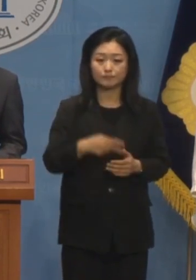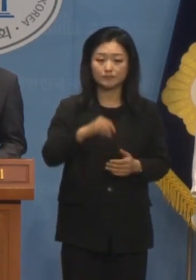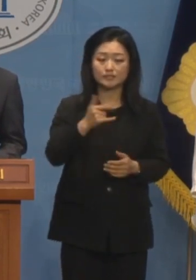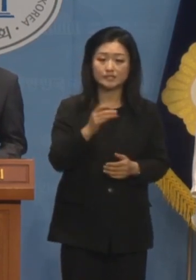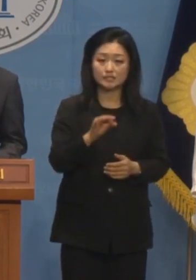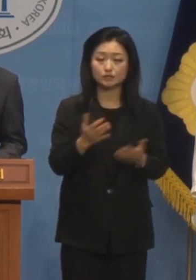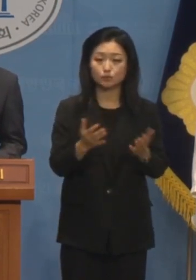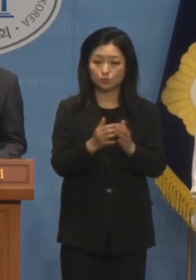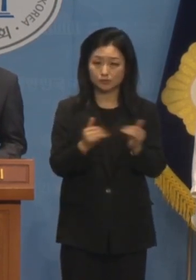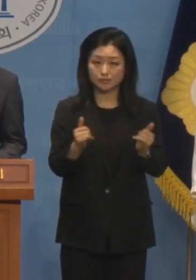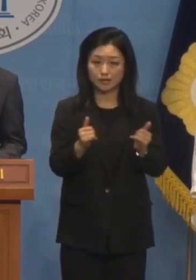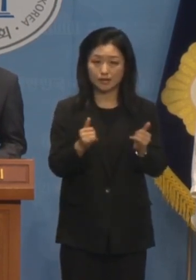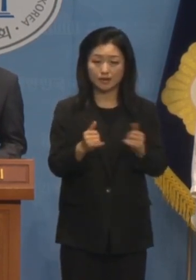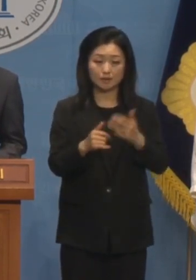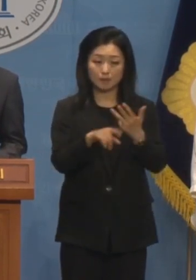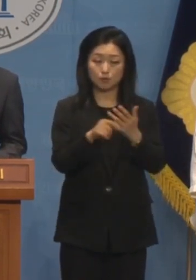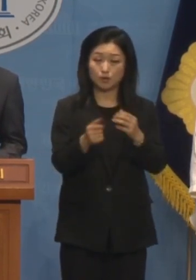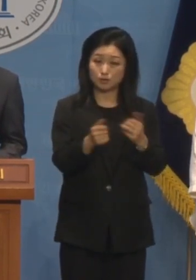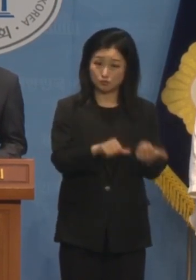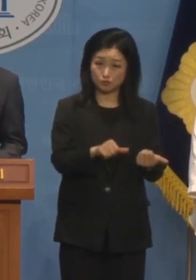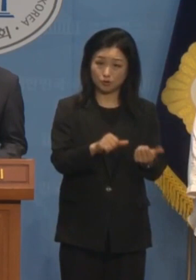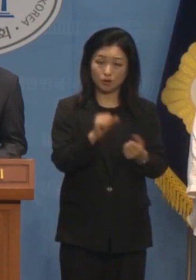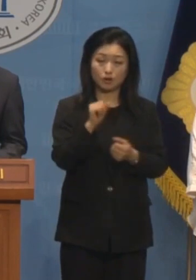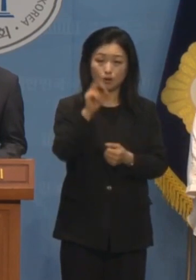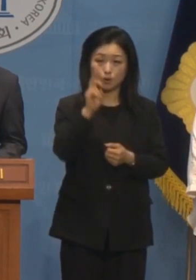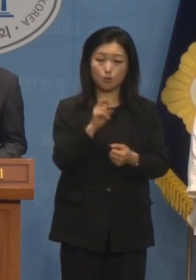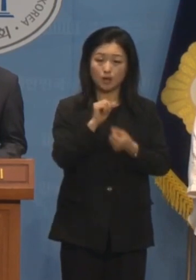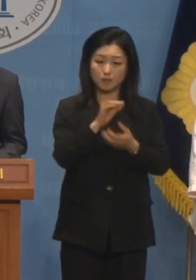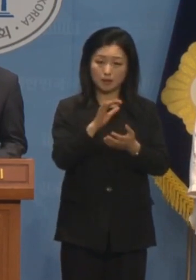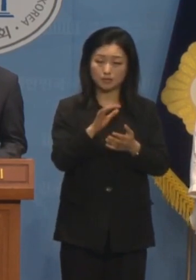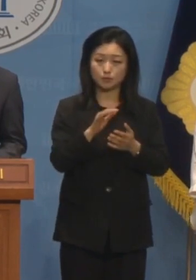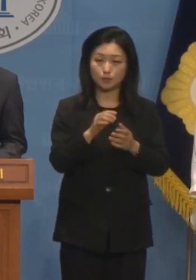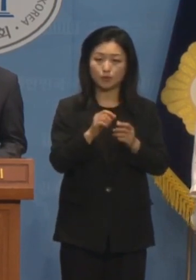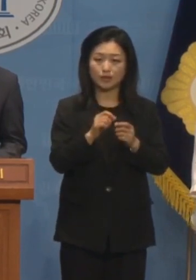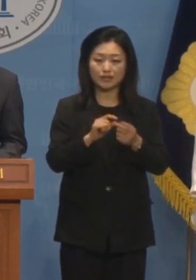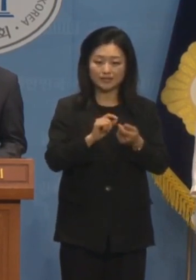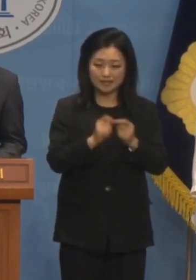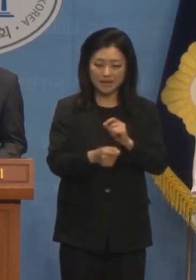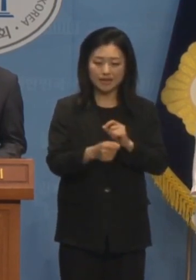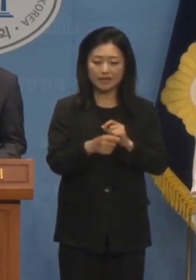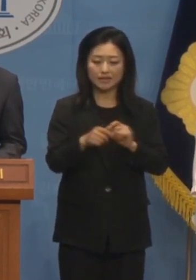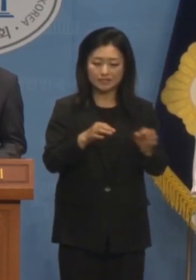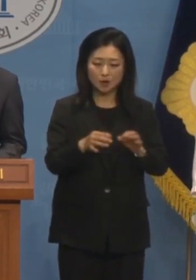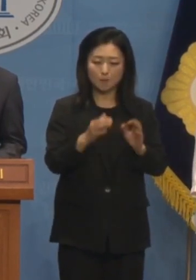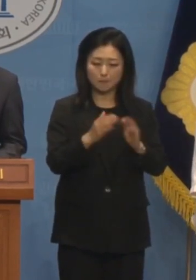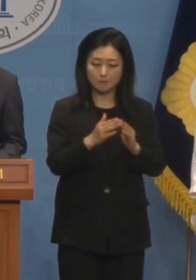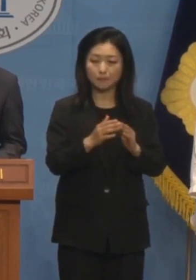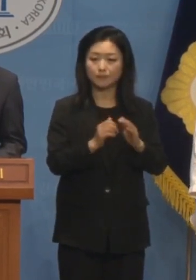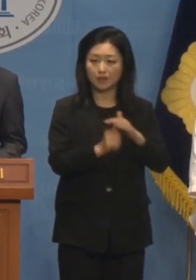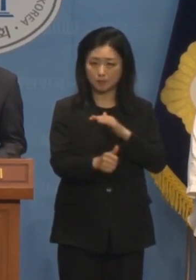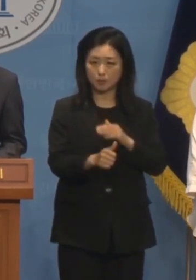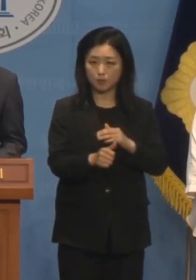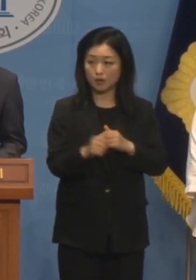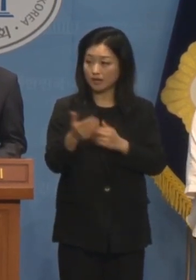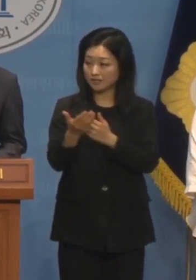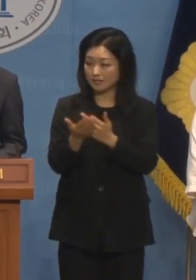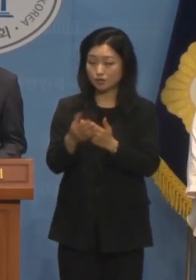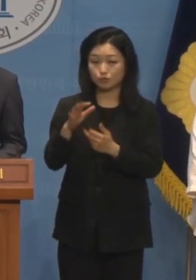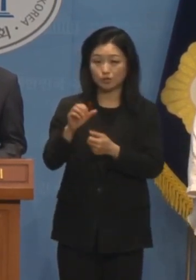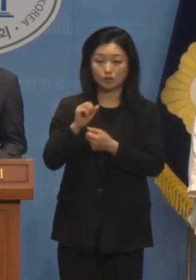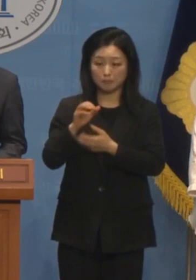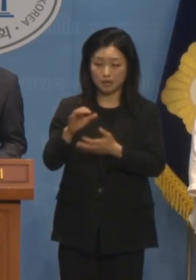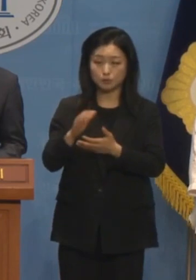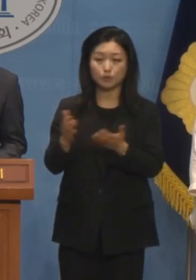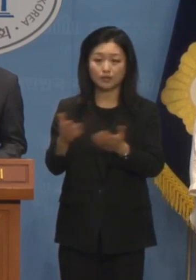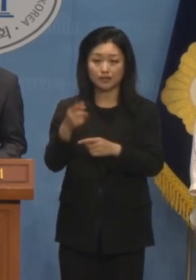노동자 8월에 사망한 쿠팡 로켓 설치 대리점 대표, 최근 로켓 배송을 시작한 제주도에서도 배송과 물류